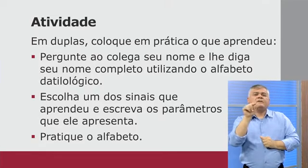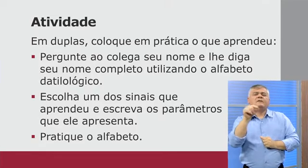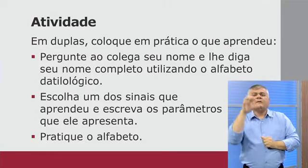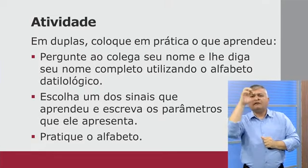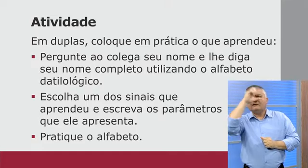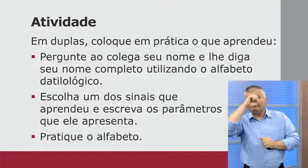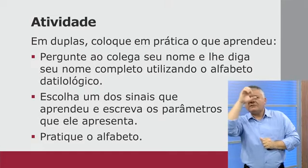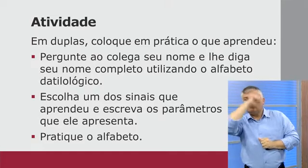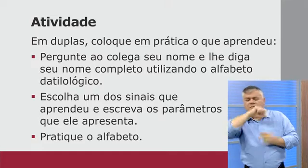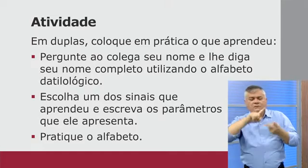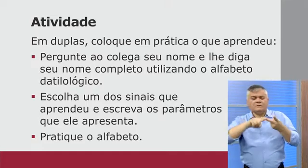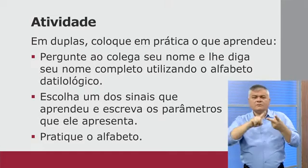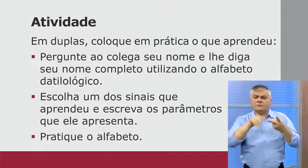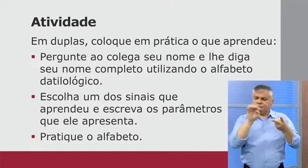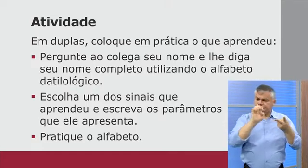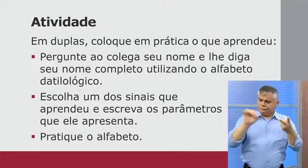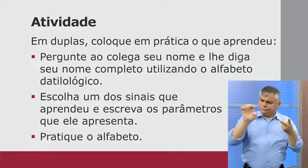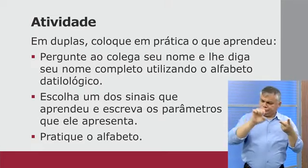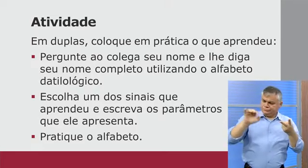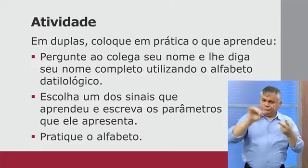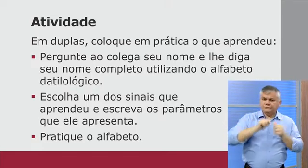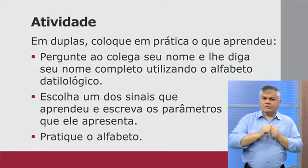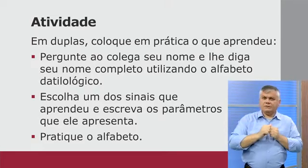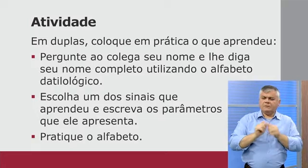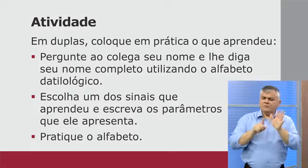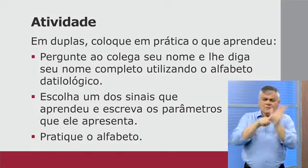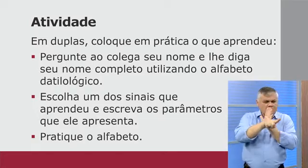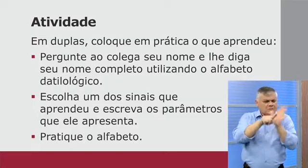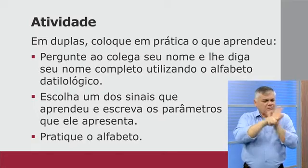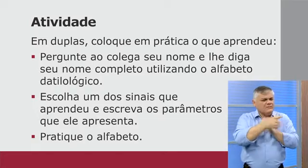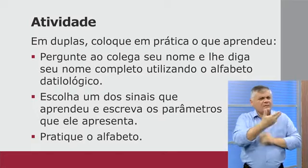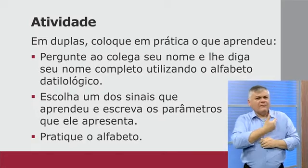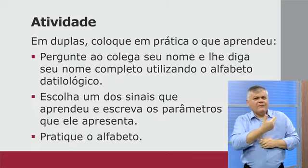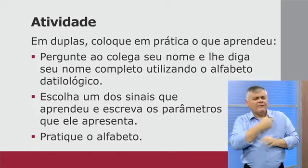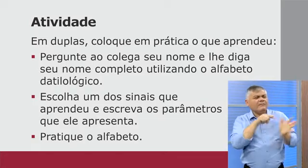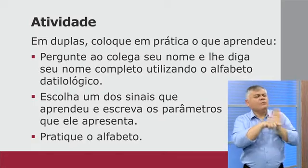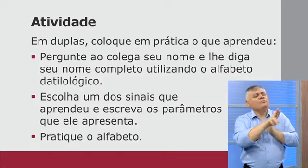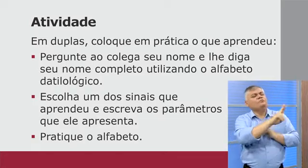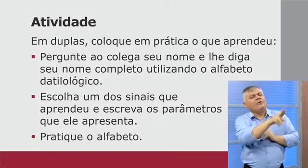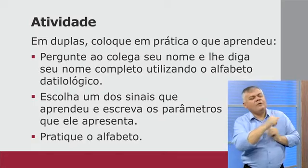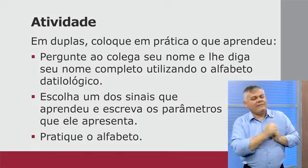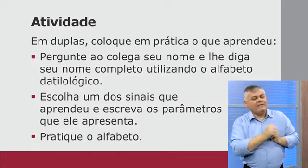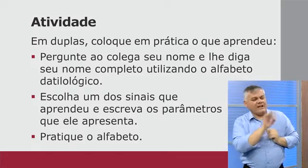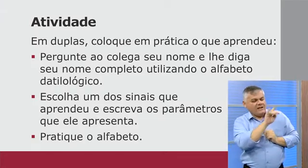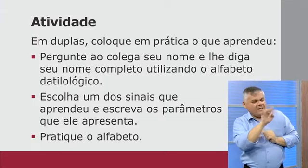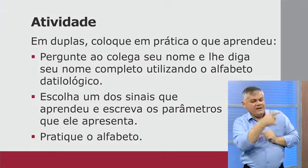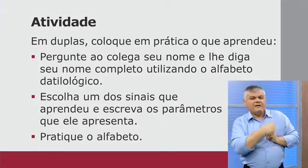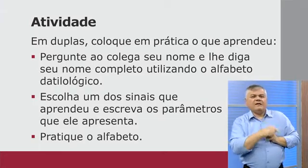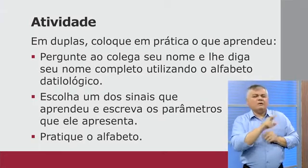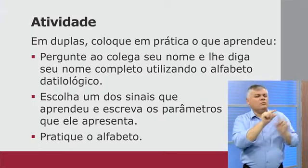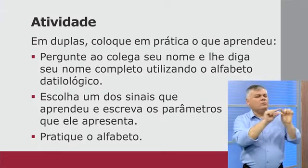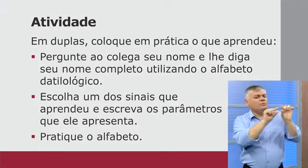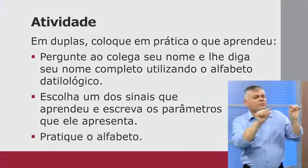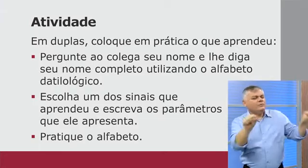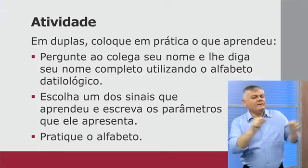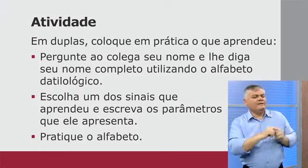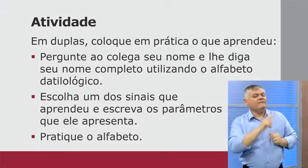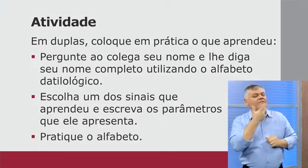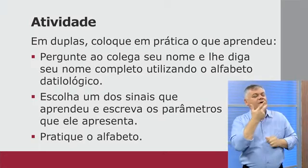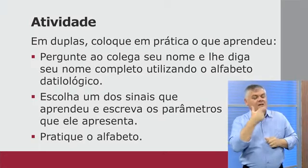aprendeu, o alfabeto manual, pergunte tudo ao seu colega, o nome dele, o nome completo dele. Diga para ele o seu nome